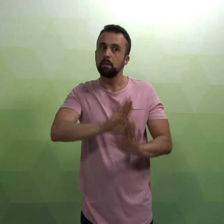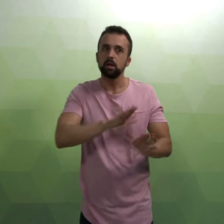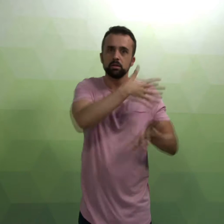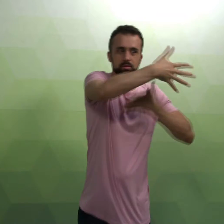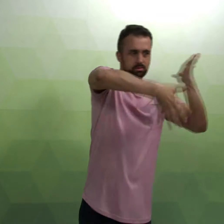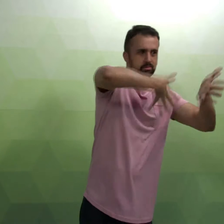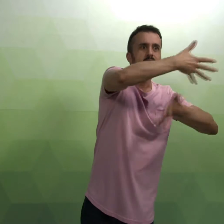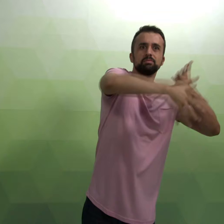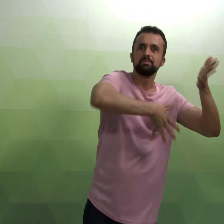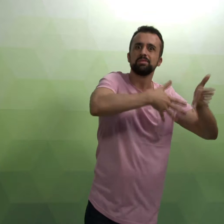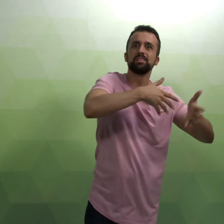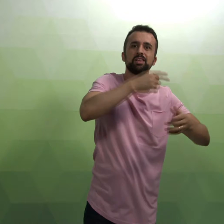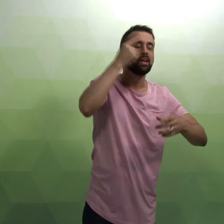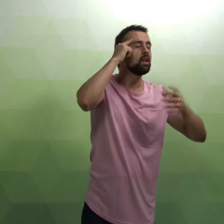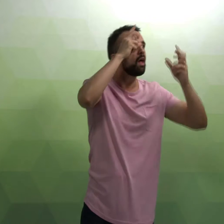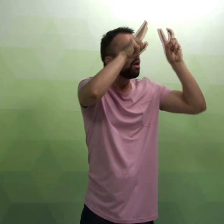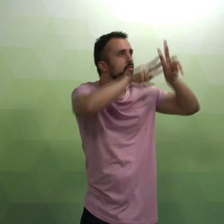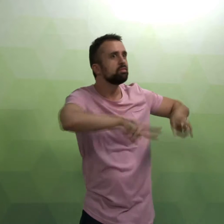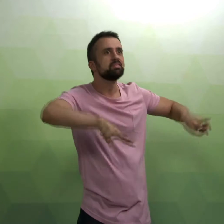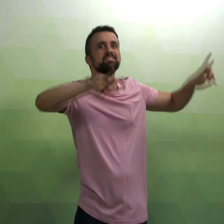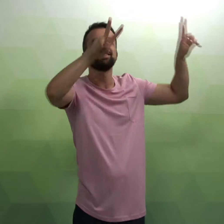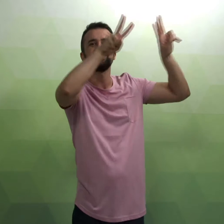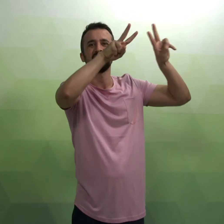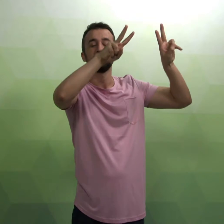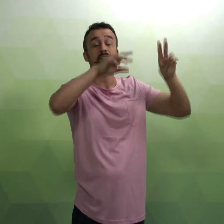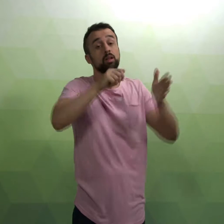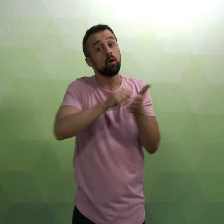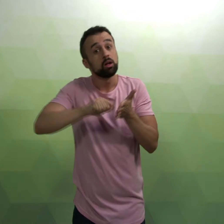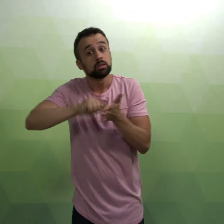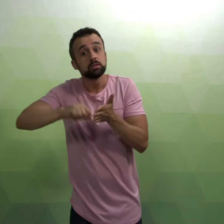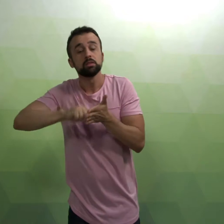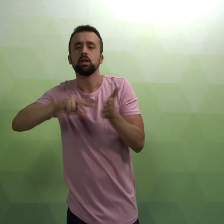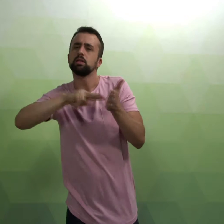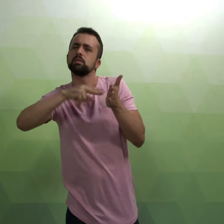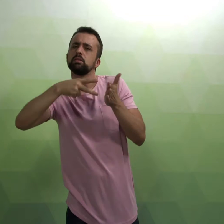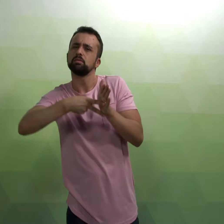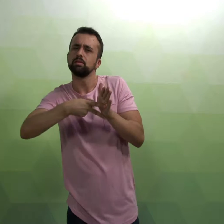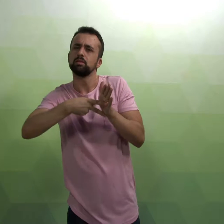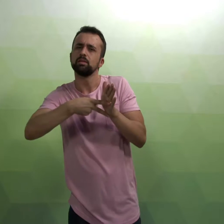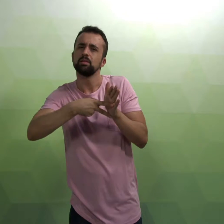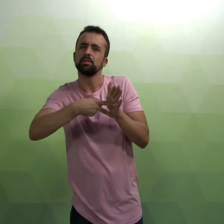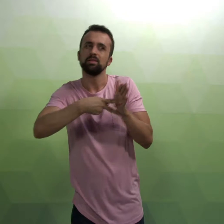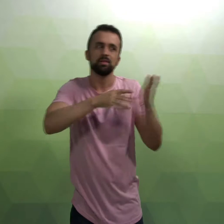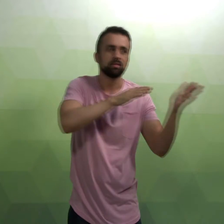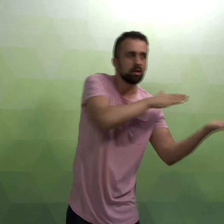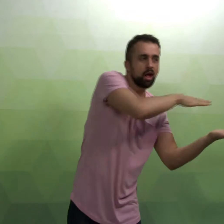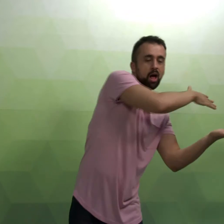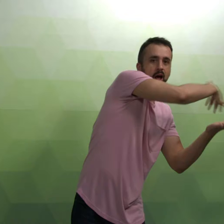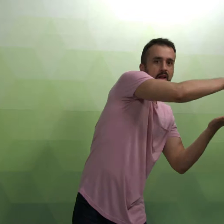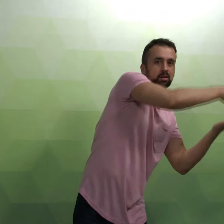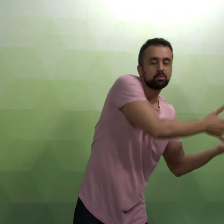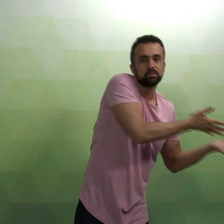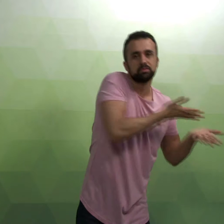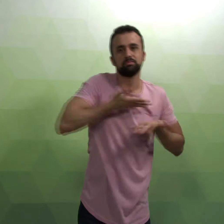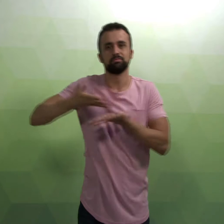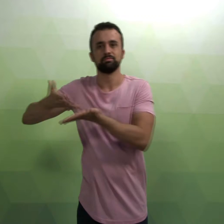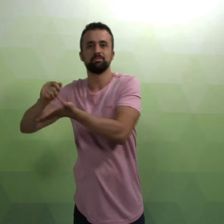no português, mas isso acontece na língua de sinais. Assim, a escrita do português